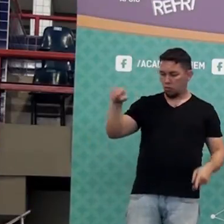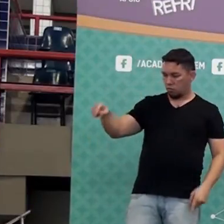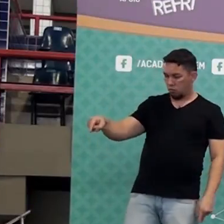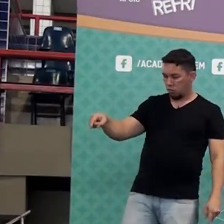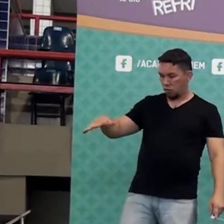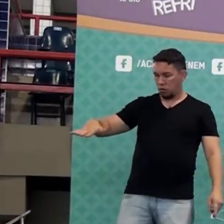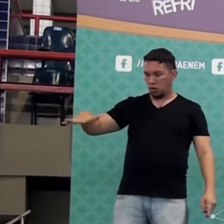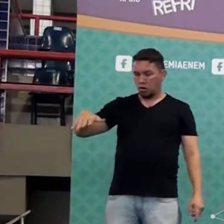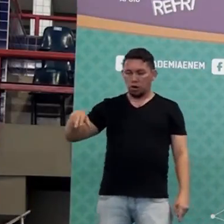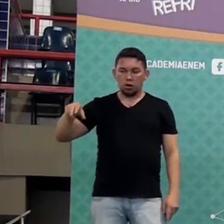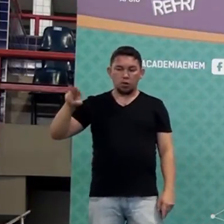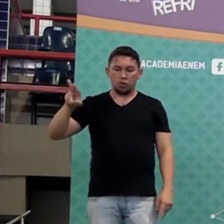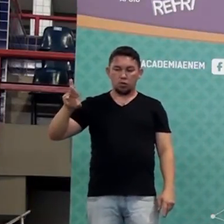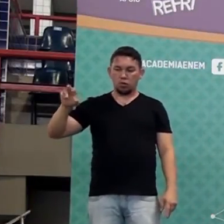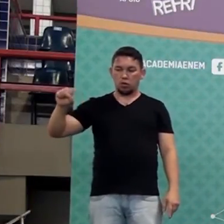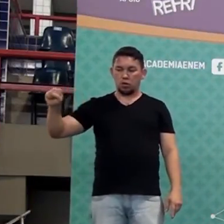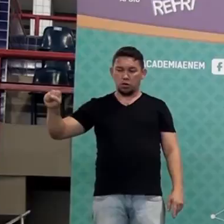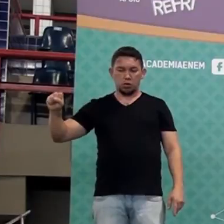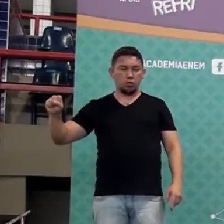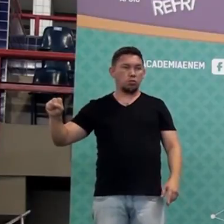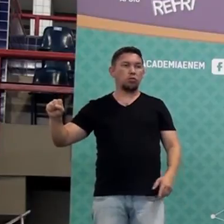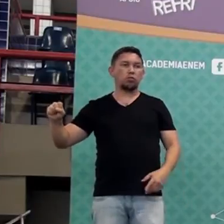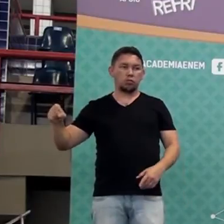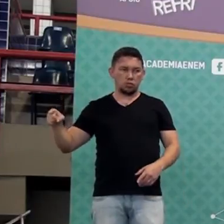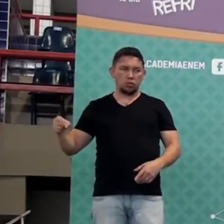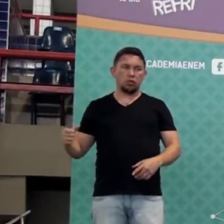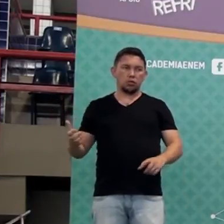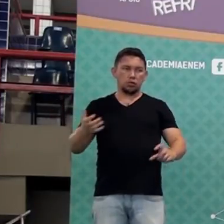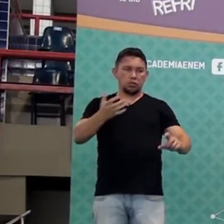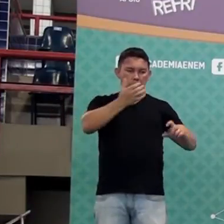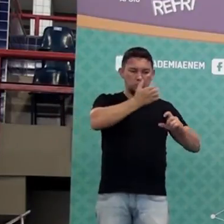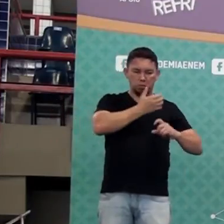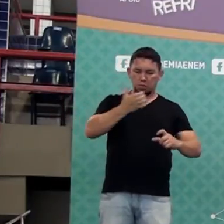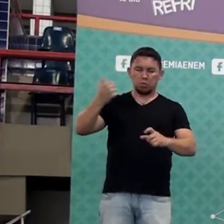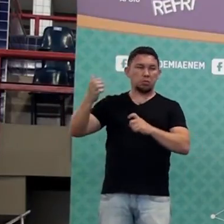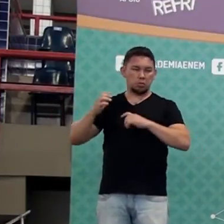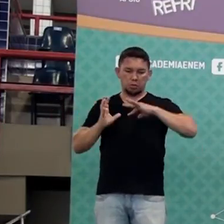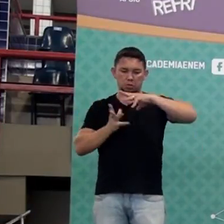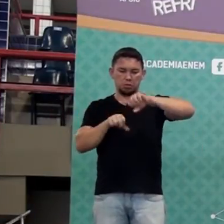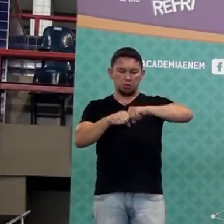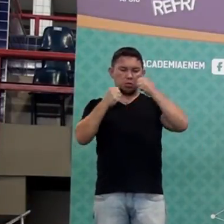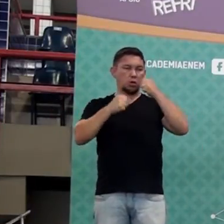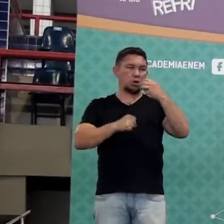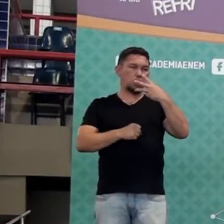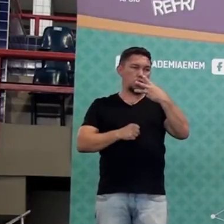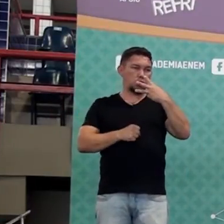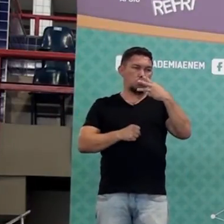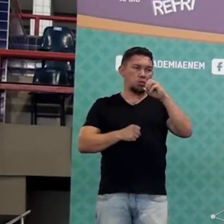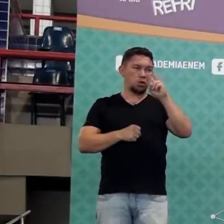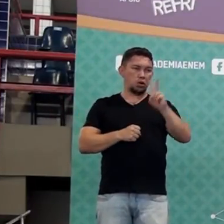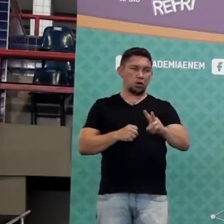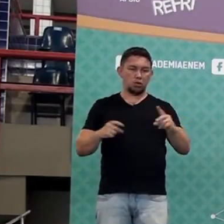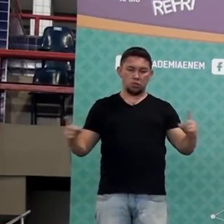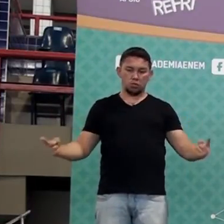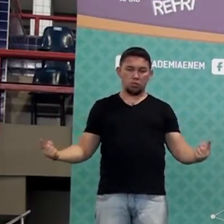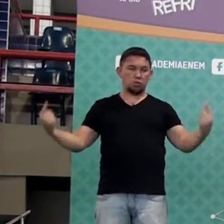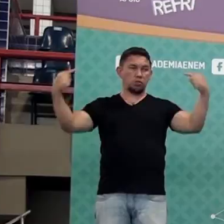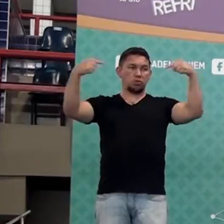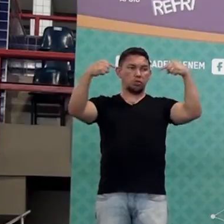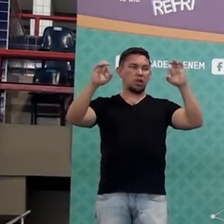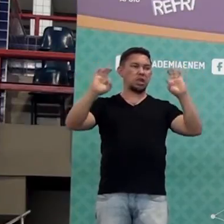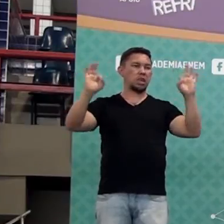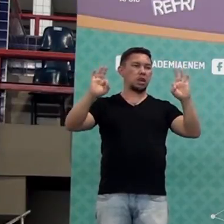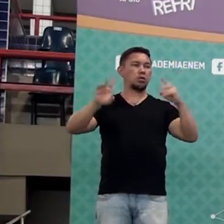tinham arsenais nucleares para destruir o planeta Terra pelo menos umas 30 vezes. Não jogaram uma